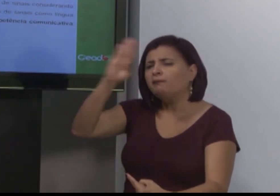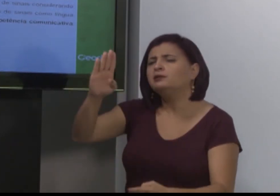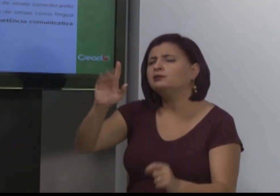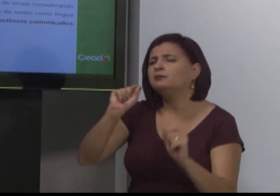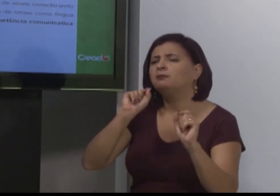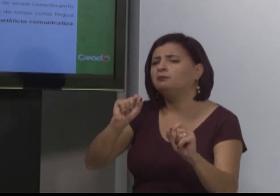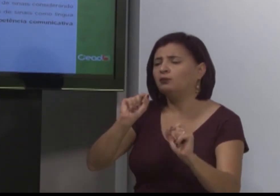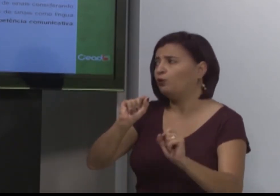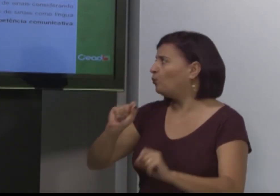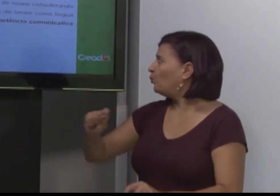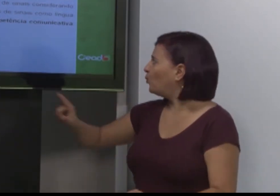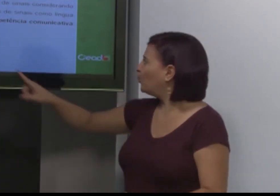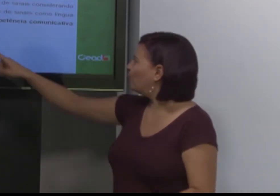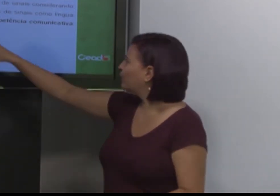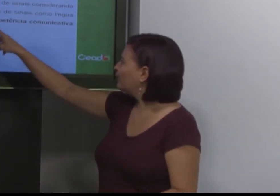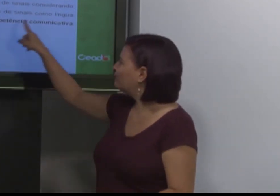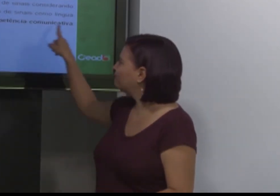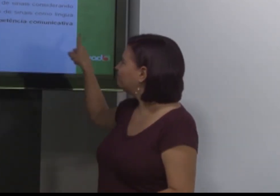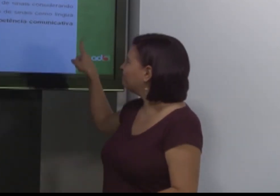tendo como objetivo principal